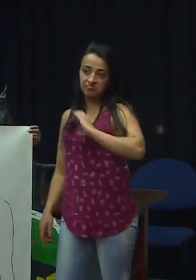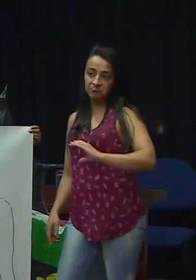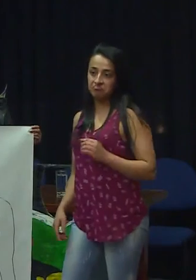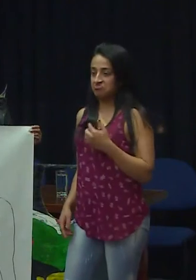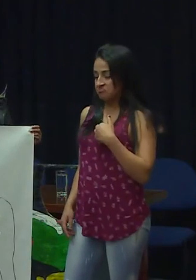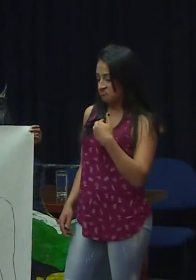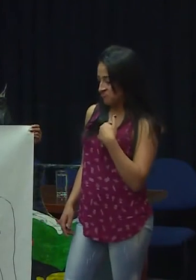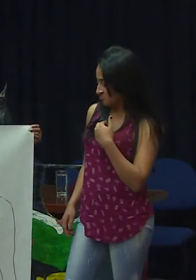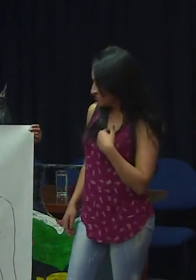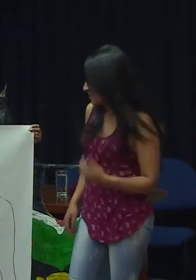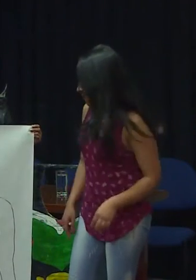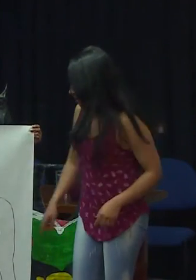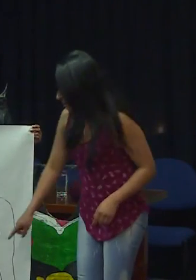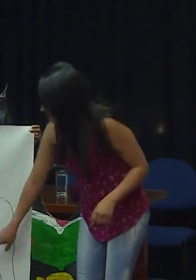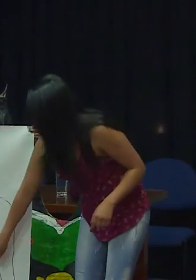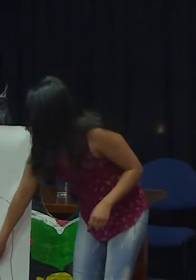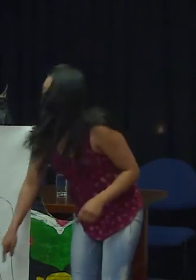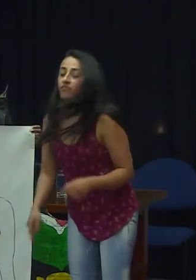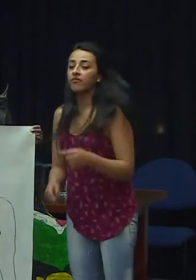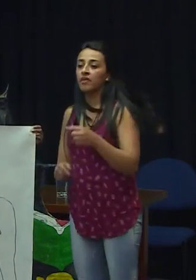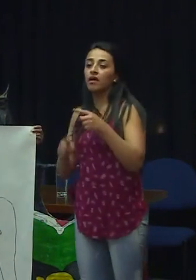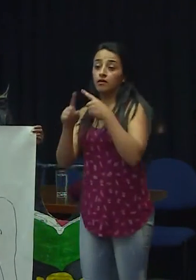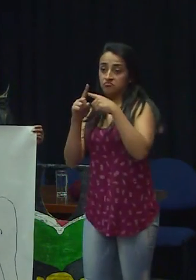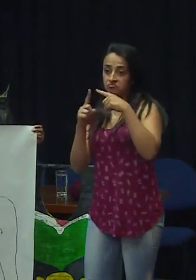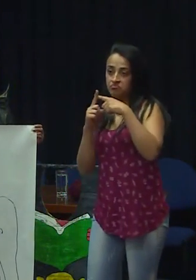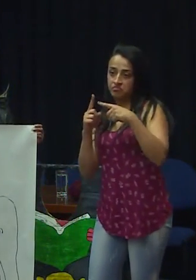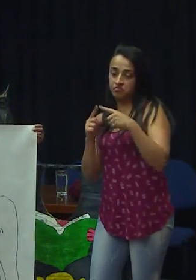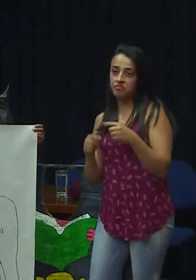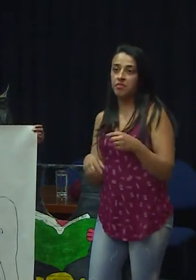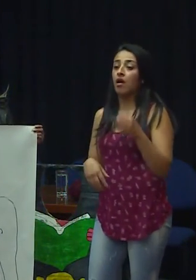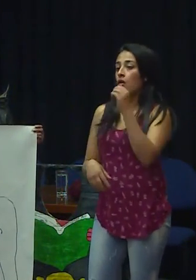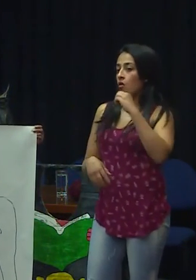Y aquí están mis características.